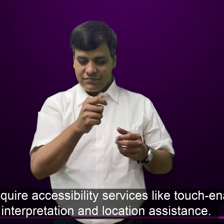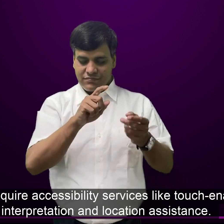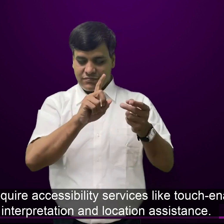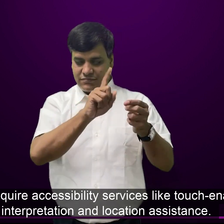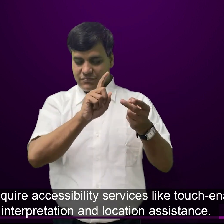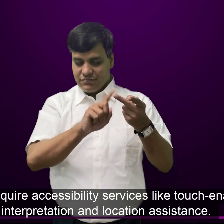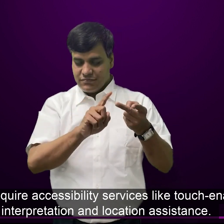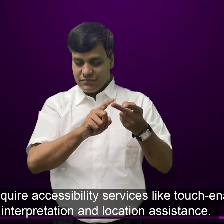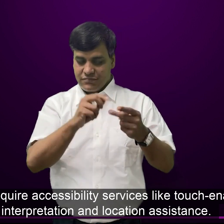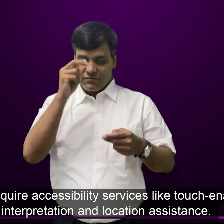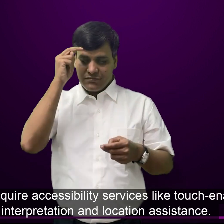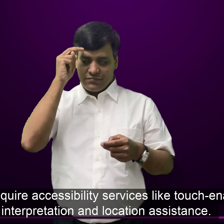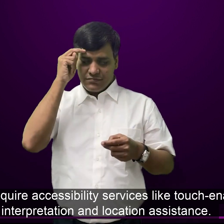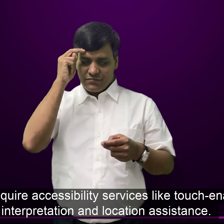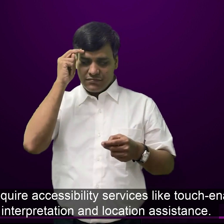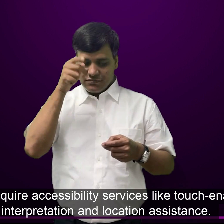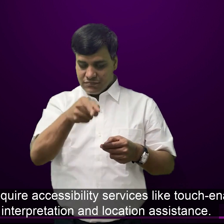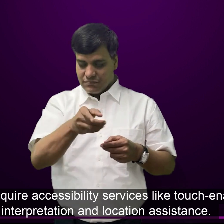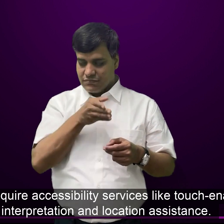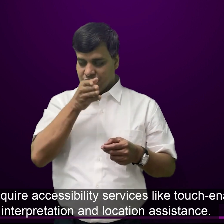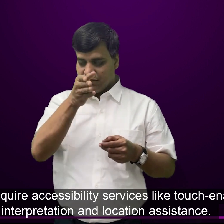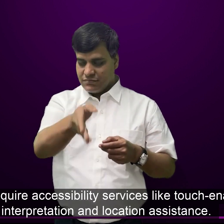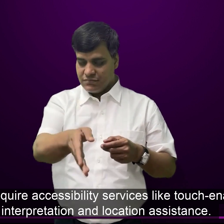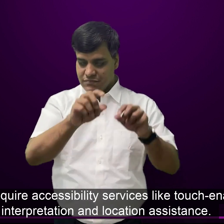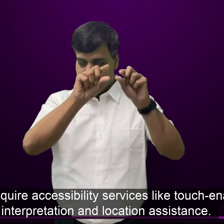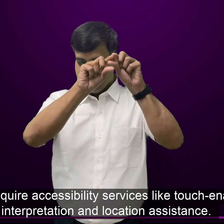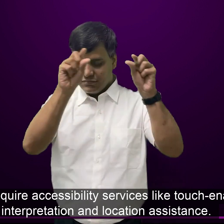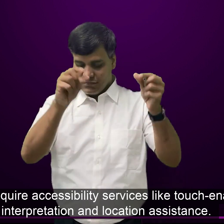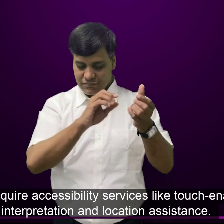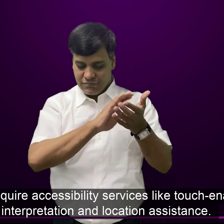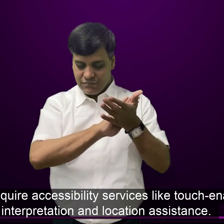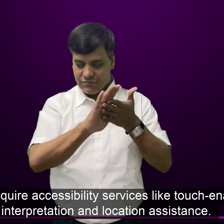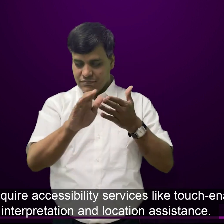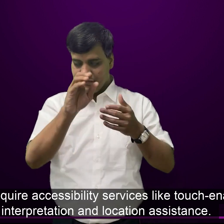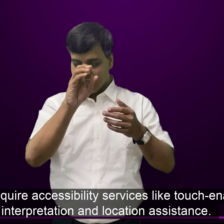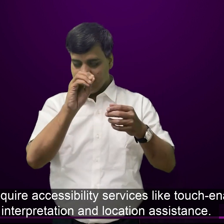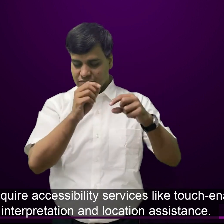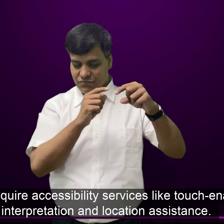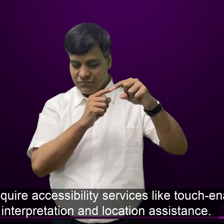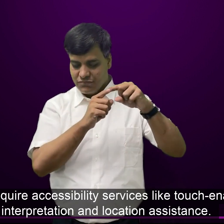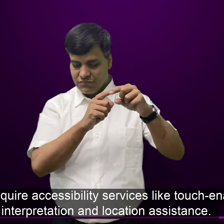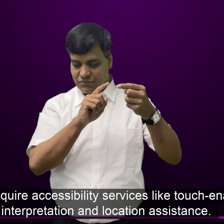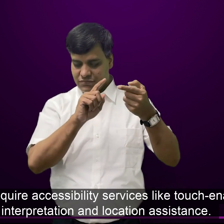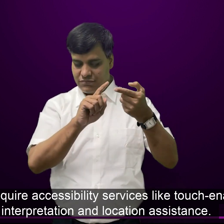ही बाहर ब्रेल में लिखा हो, तो मुझे खुद ब खुद पता चल जाएगा। जैसे कि